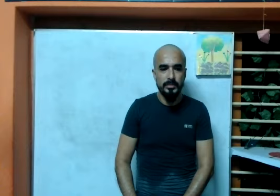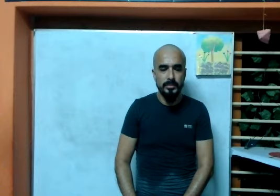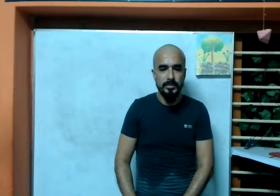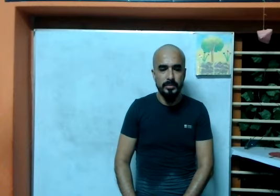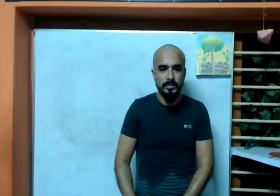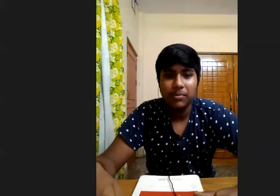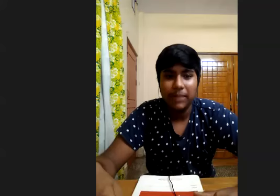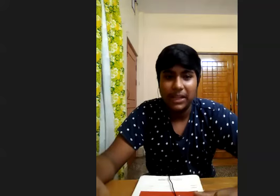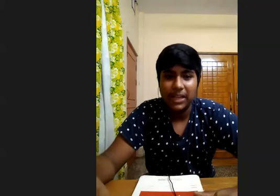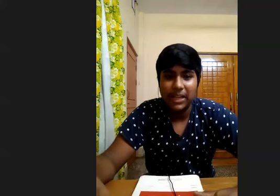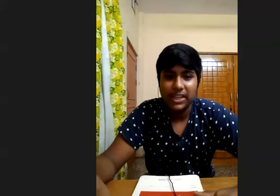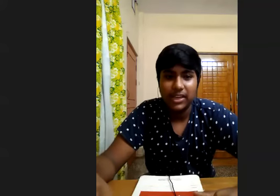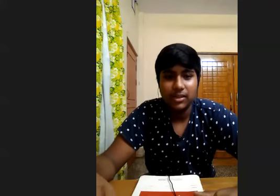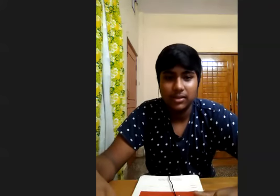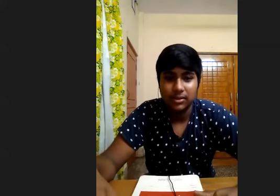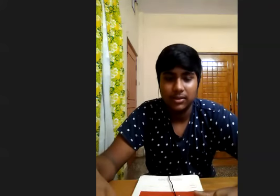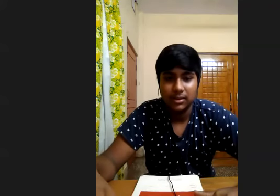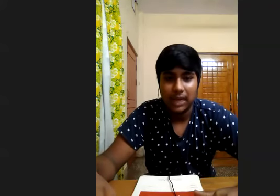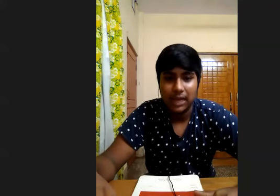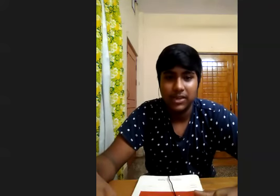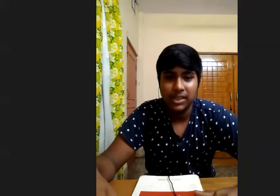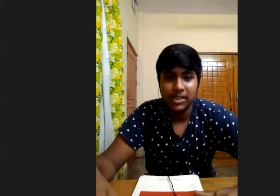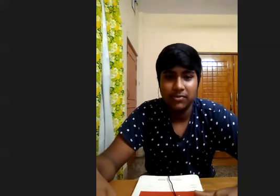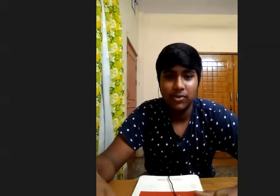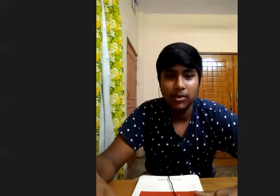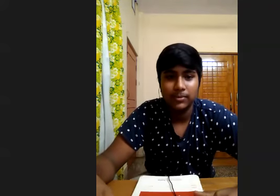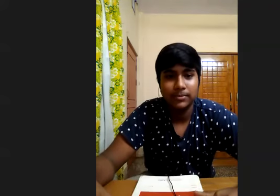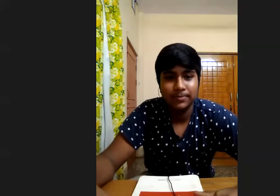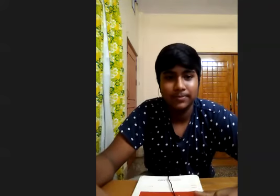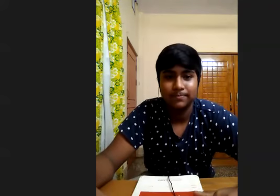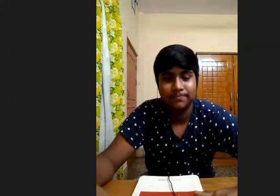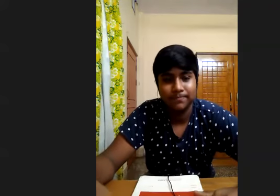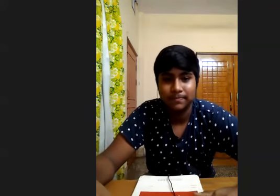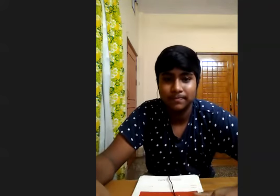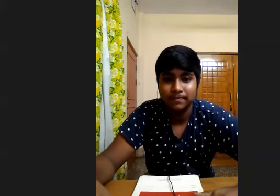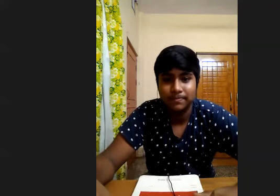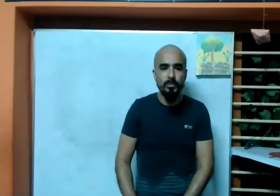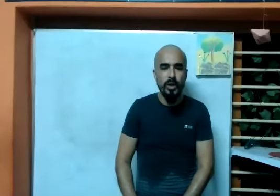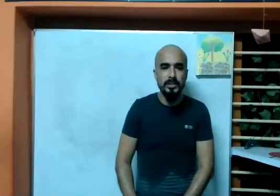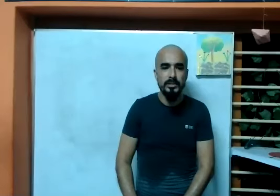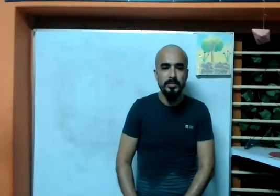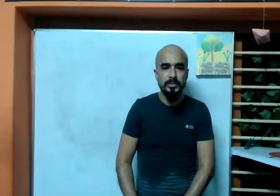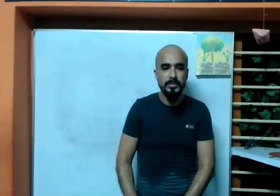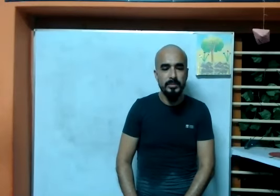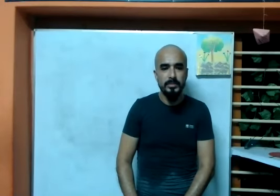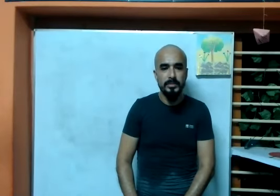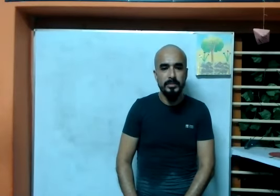I will make plan later after eating some food. You will make some what?